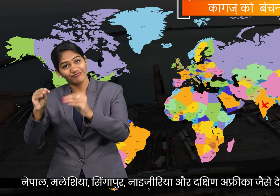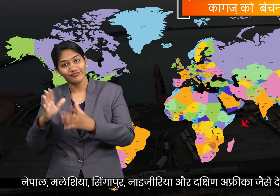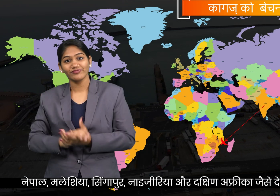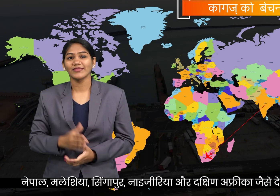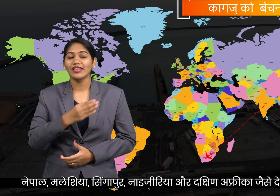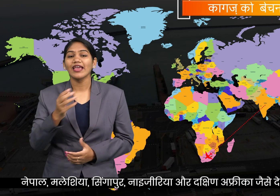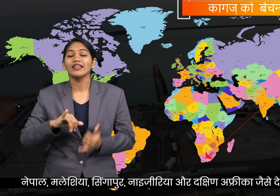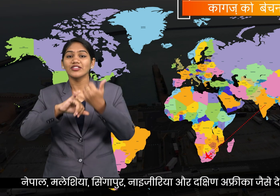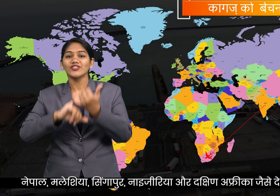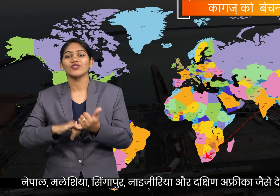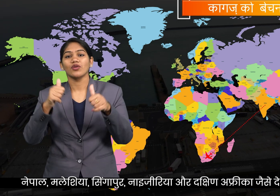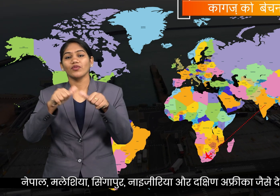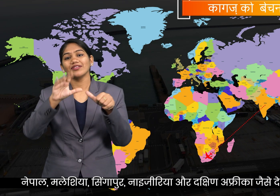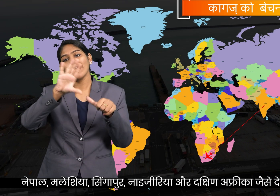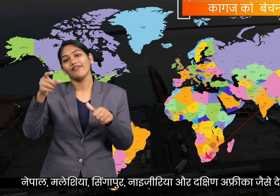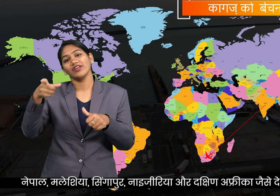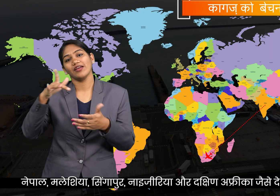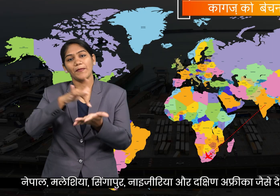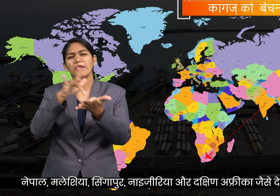और दक्षिण अफ्रीका